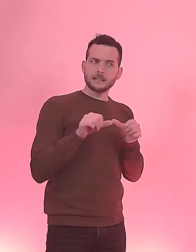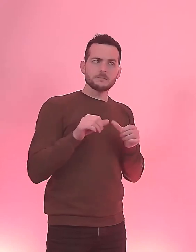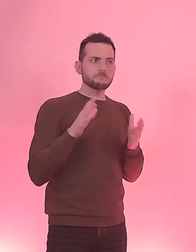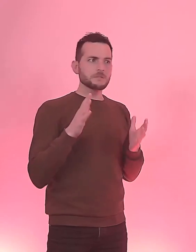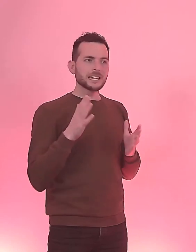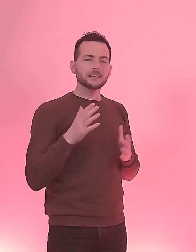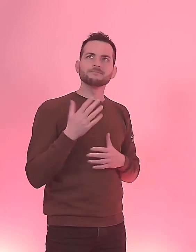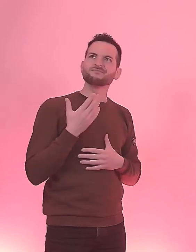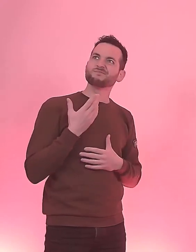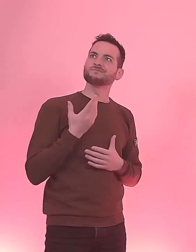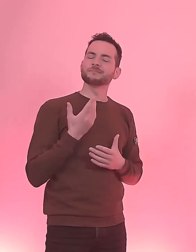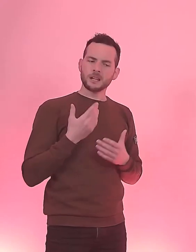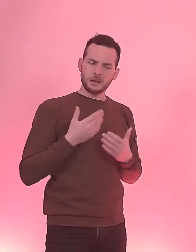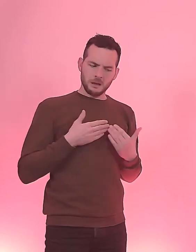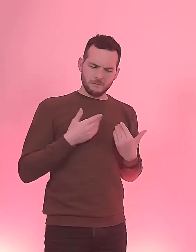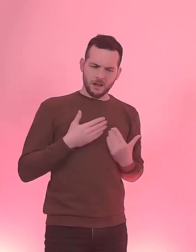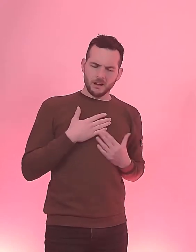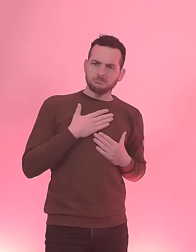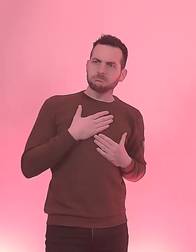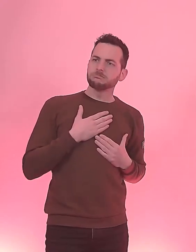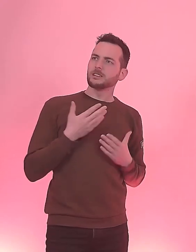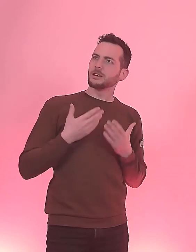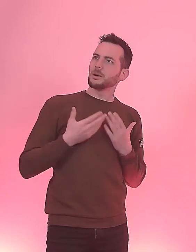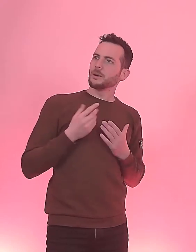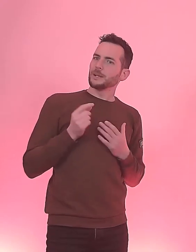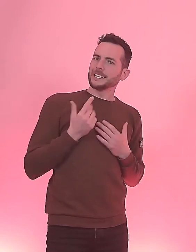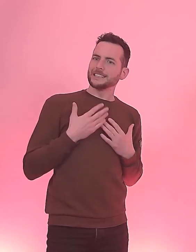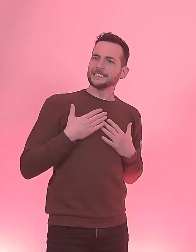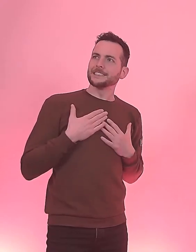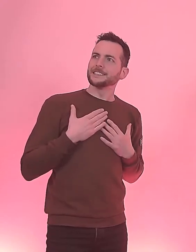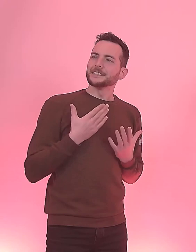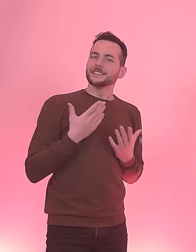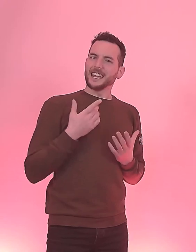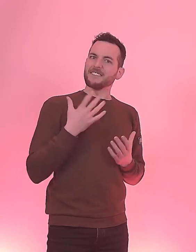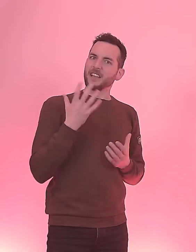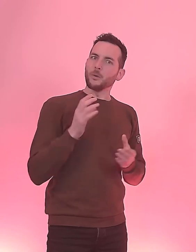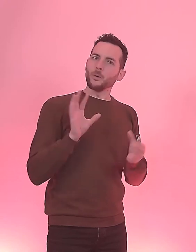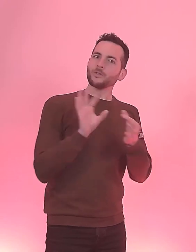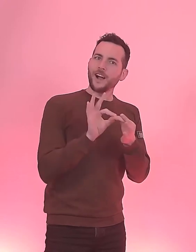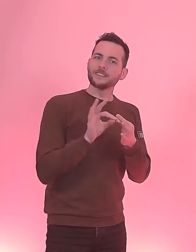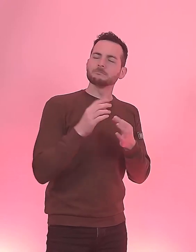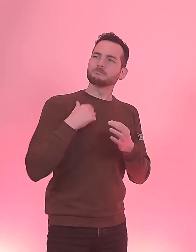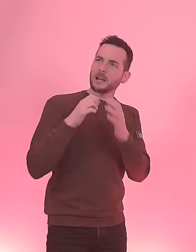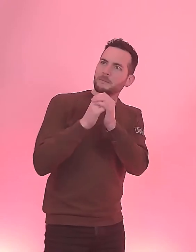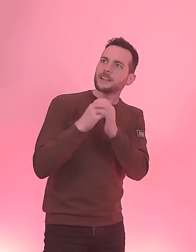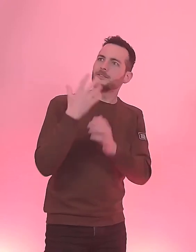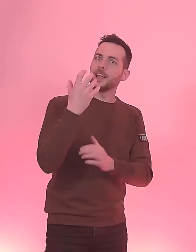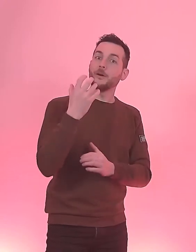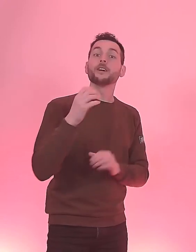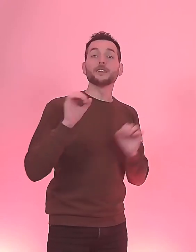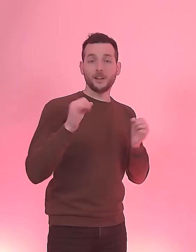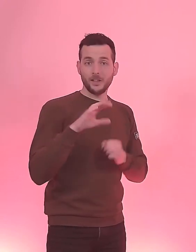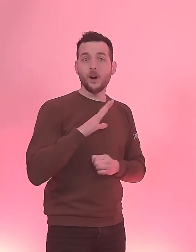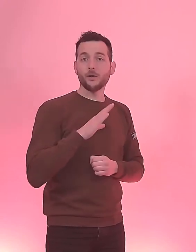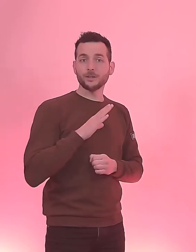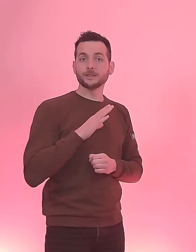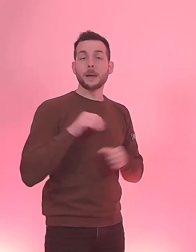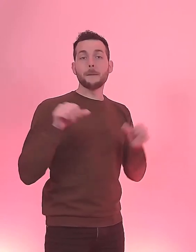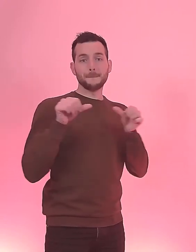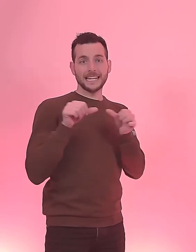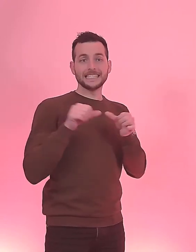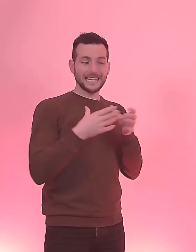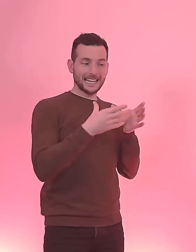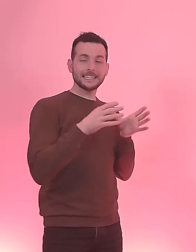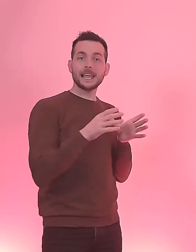een gebeurd is in mijn hart of ik wil even in contact komen ik zou graag gebed willen dat kan ook met mijn ministry team en zij zitten voor je